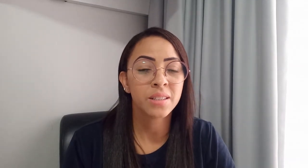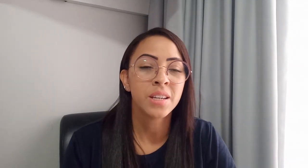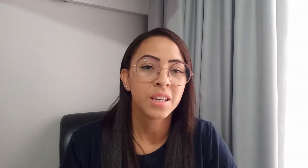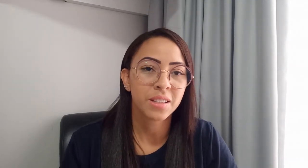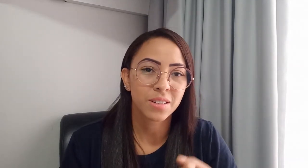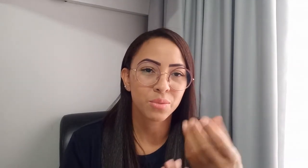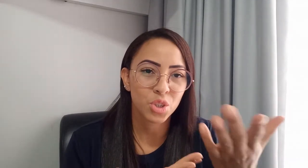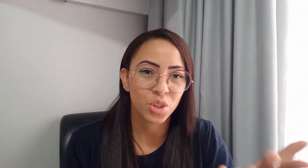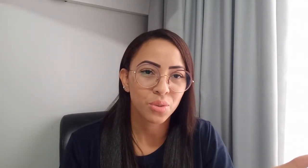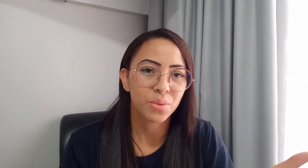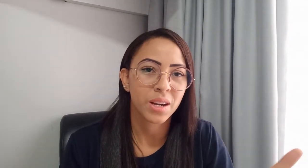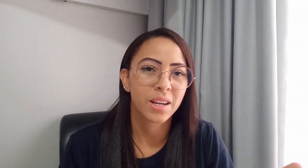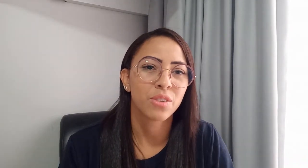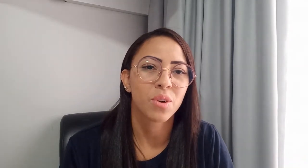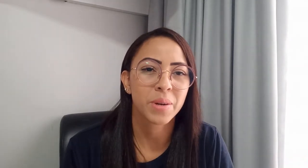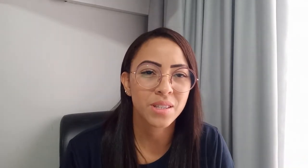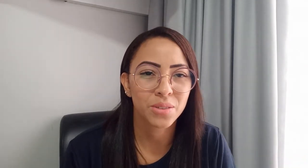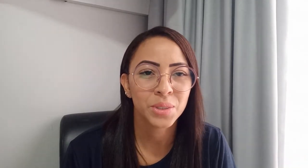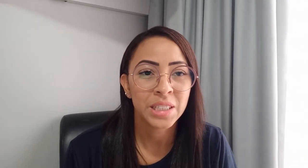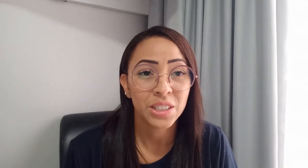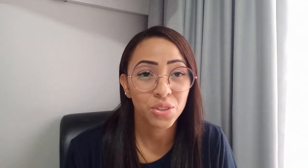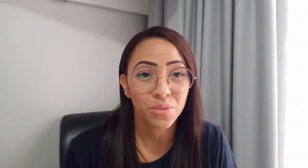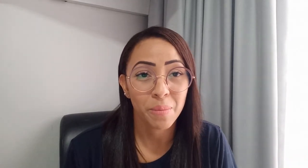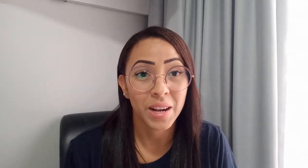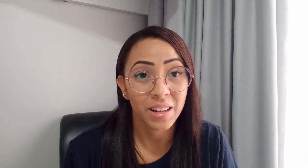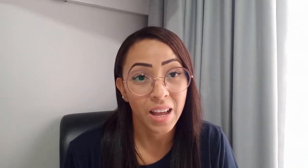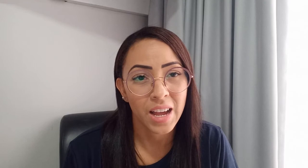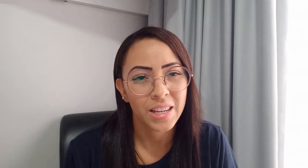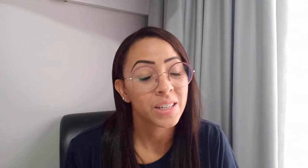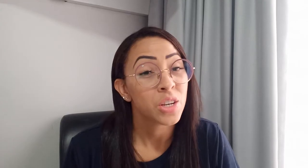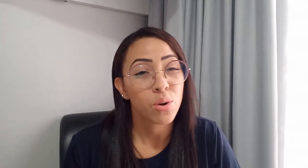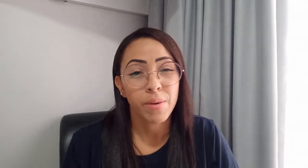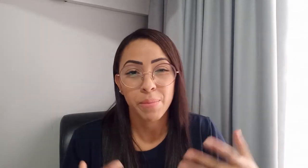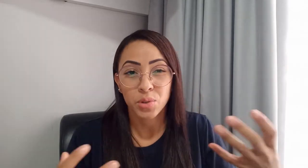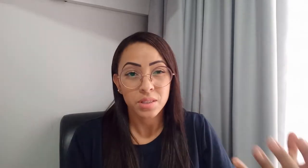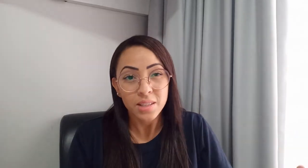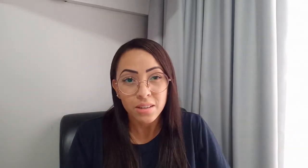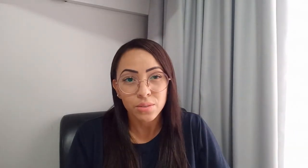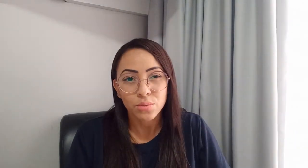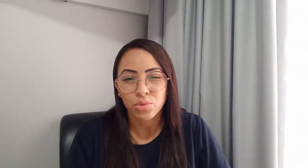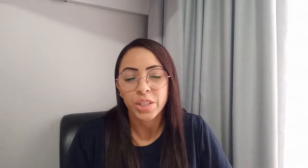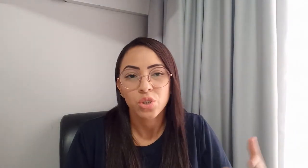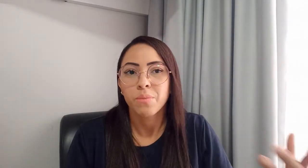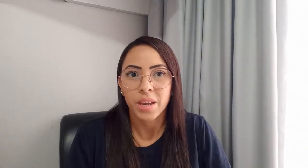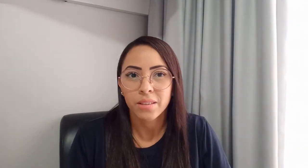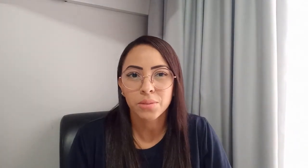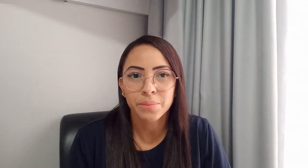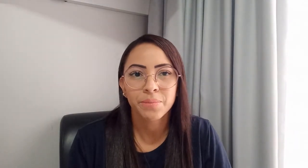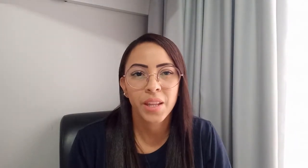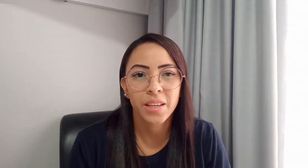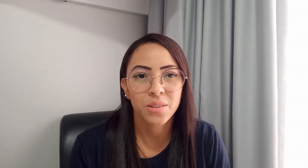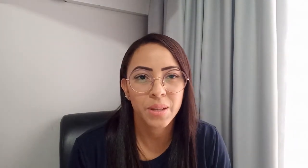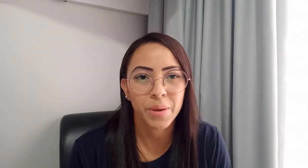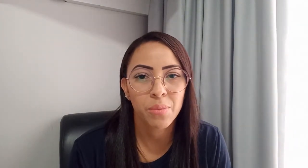e transmitindo a informação de forma clara, com emoção, com sentimento, né? Que isso também é